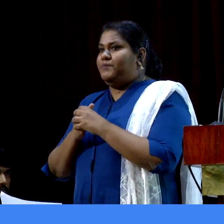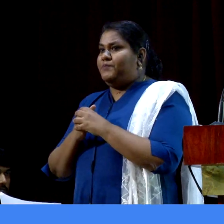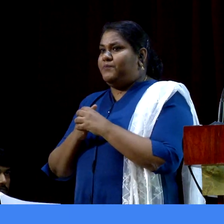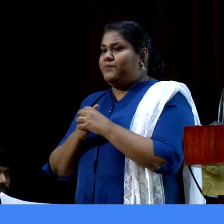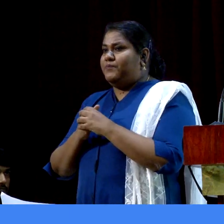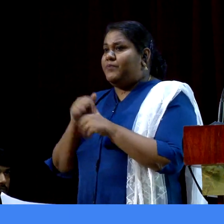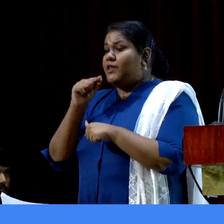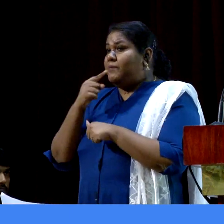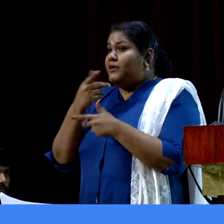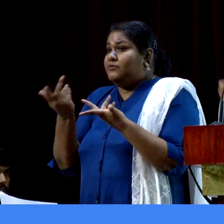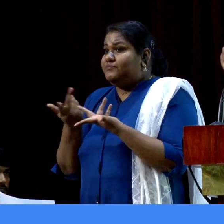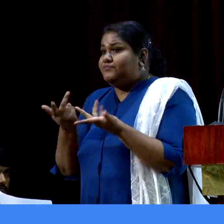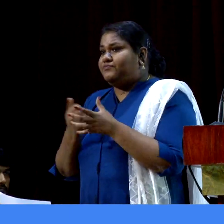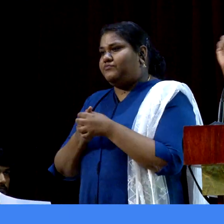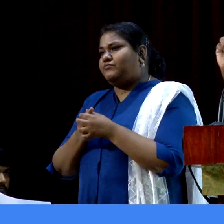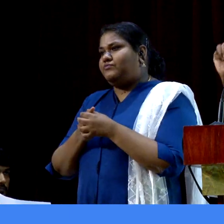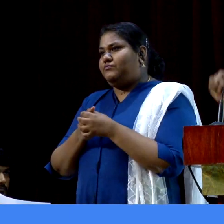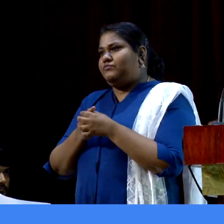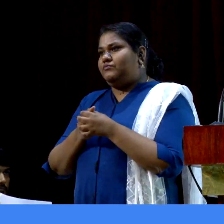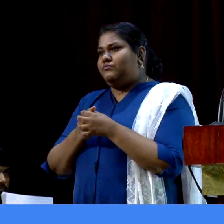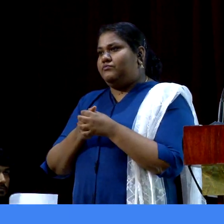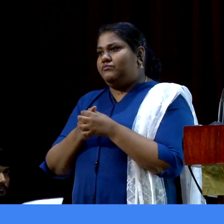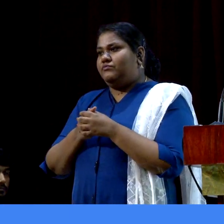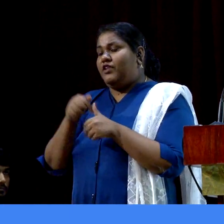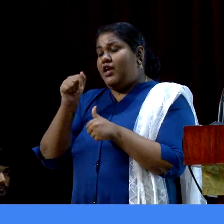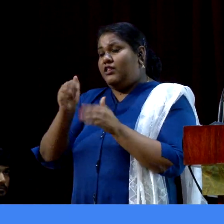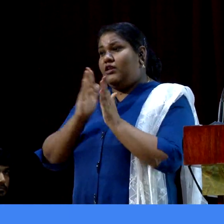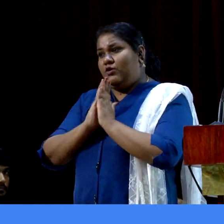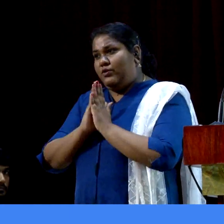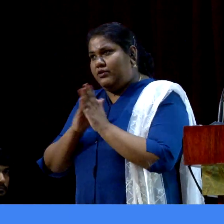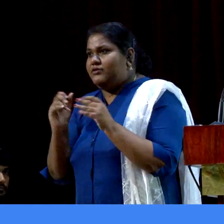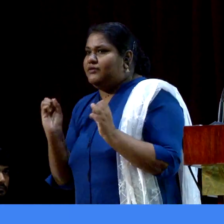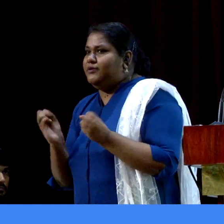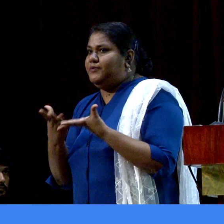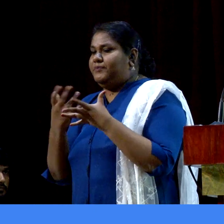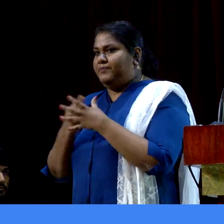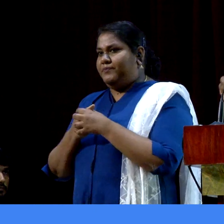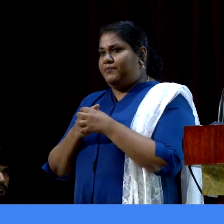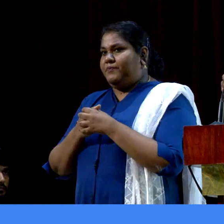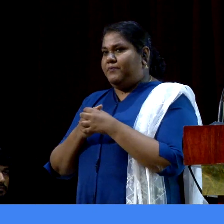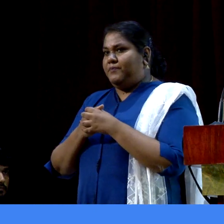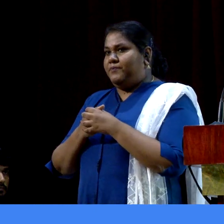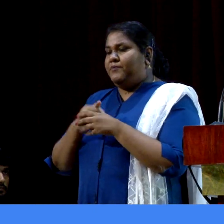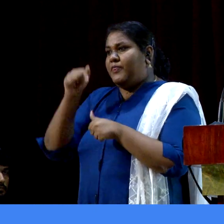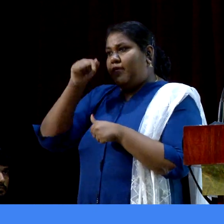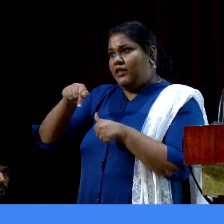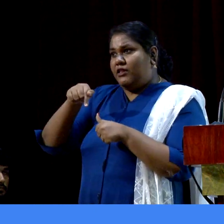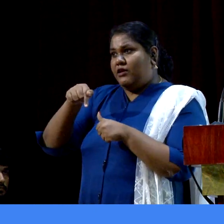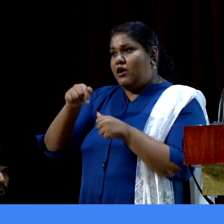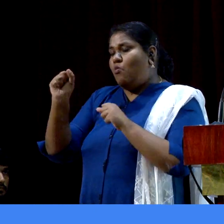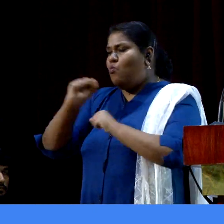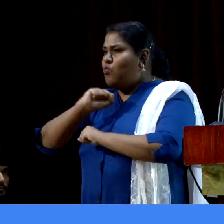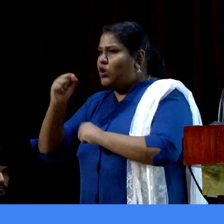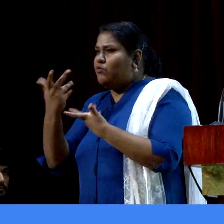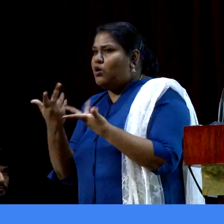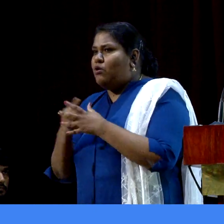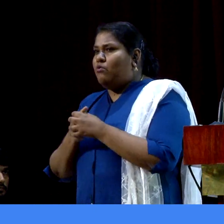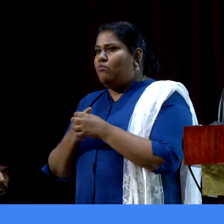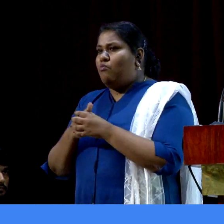என்று சொன்னால் கல்வி நிறுவனங்களில் தொடங்கியிருக்கிறார். காலை உணவு திட்டம் என்ற உணவு திட்டத்தினை,